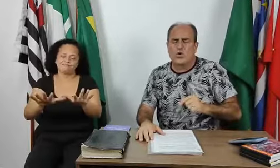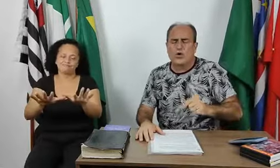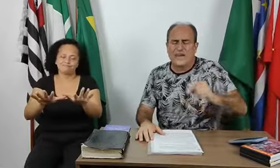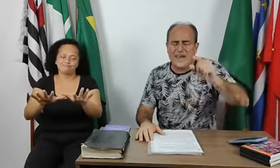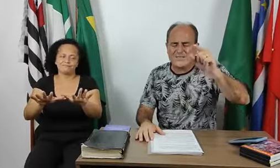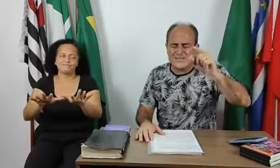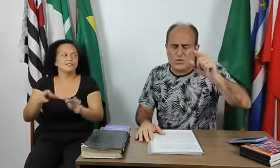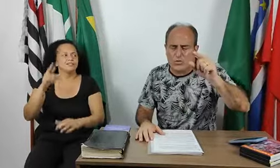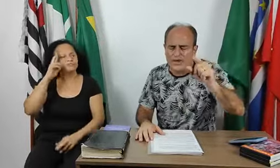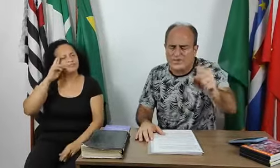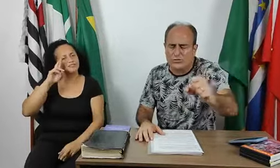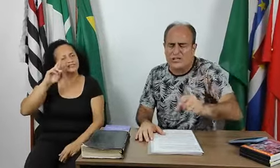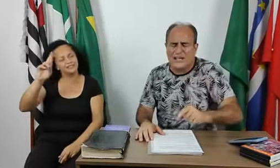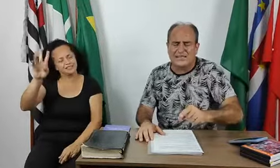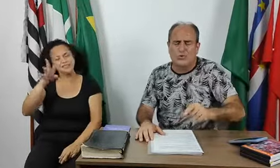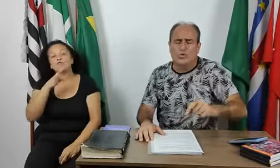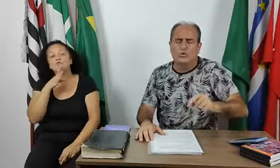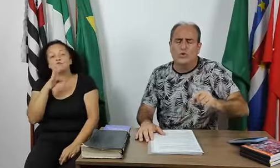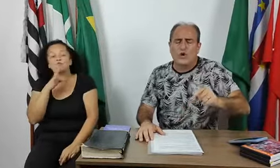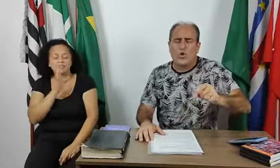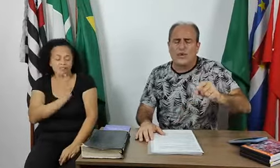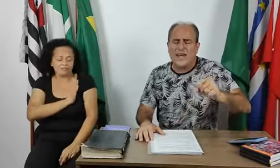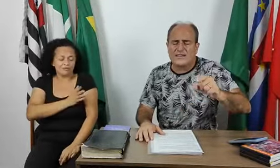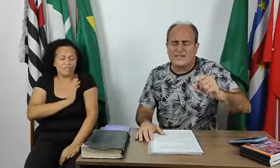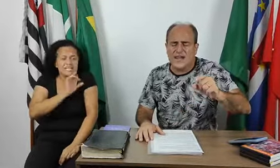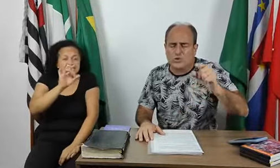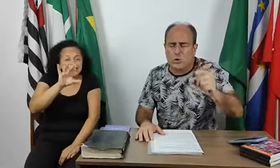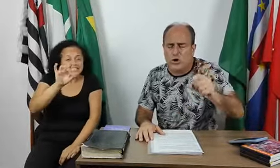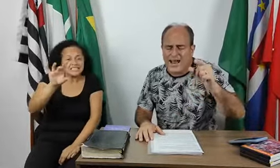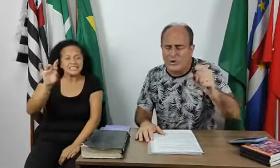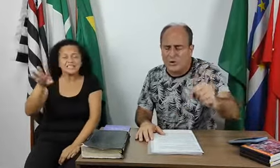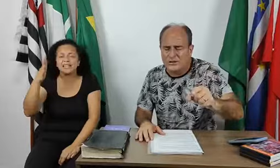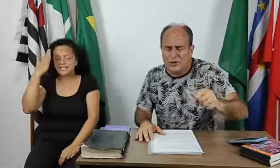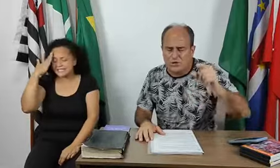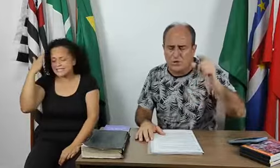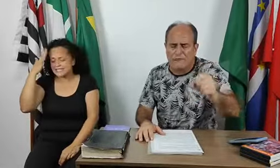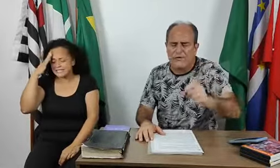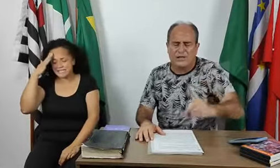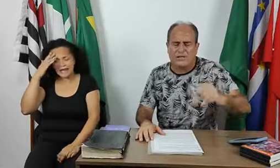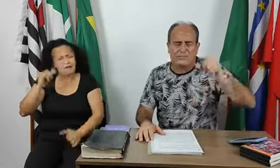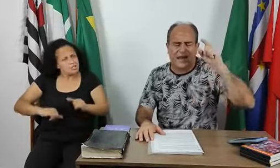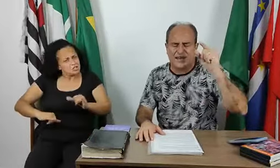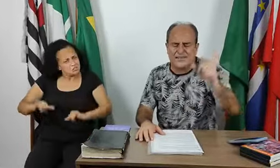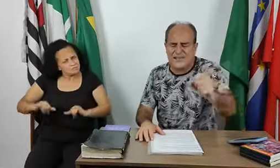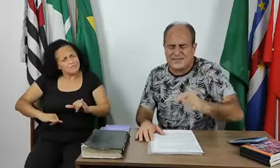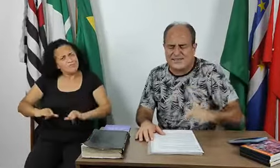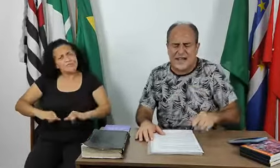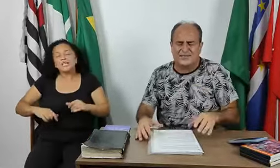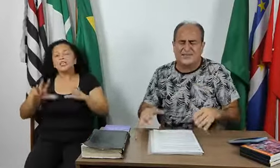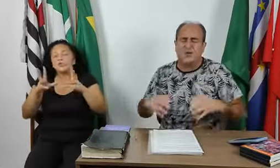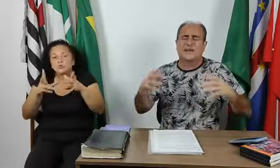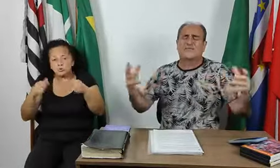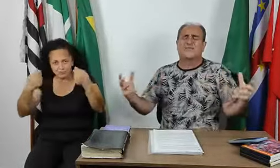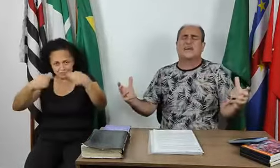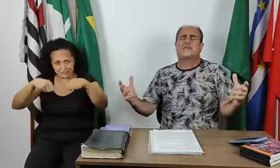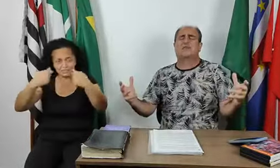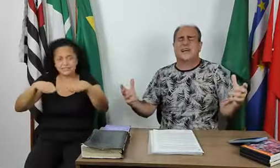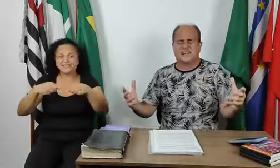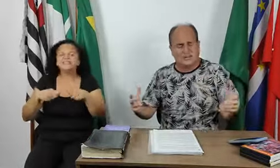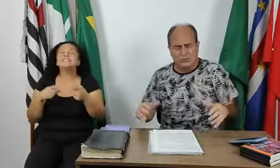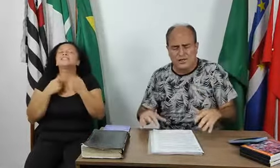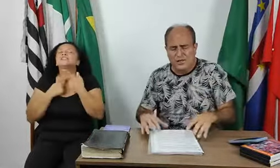Senhor conhece o coração de cada um, conhece a dor, a luta, o sofrimento e a necessidade e o